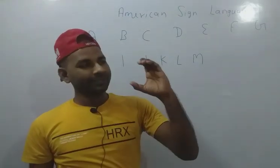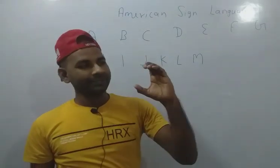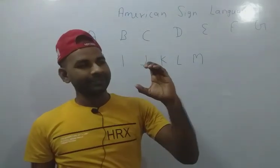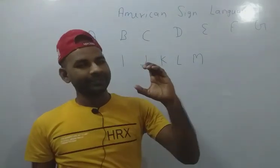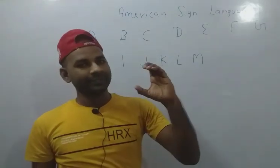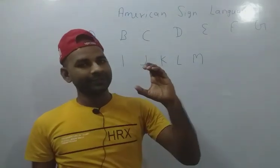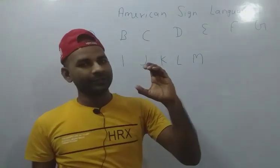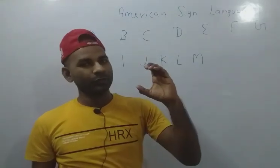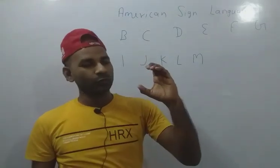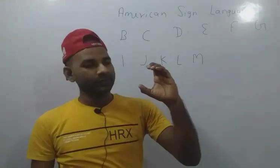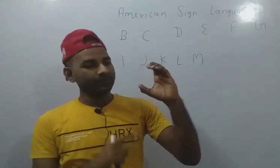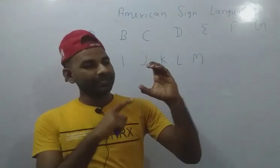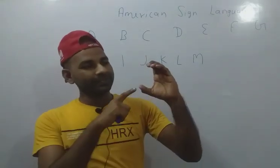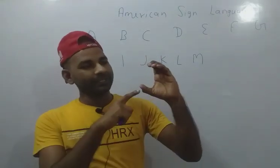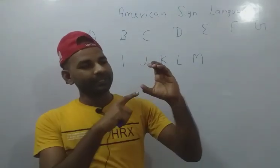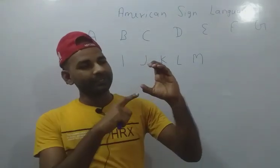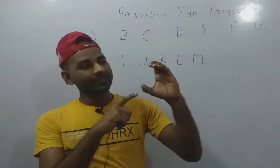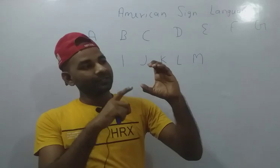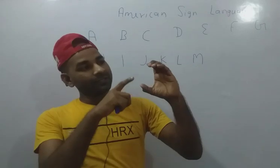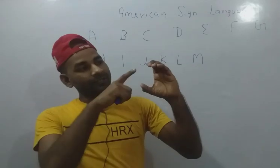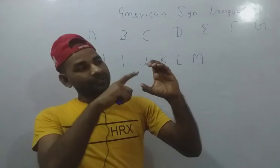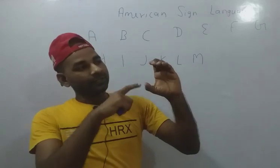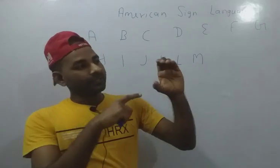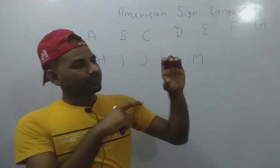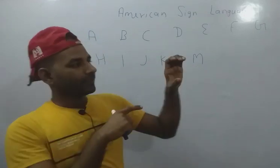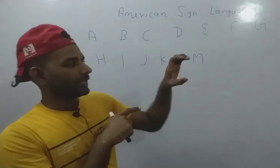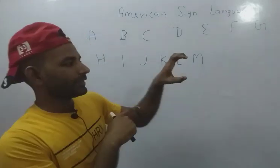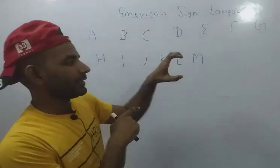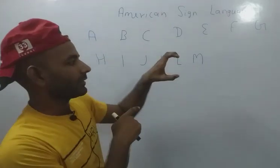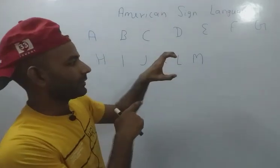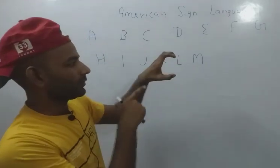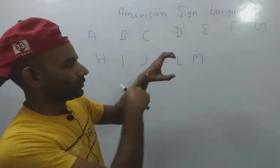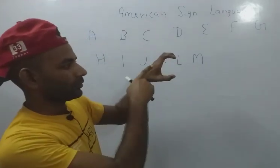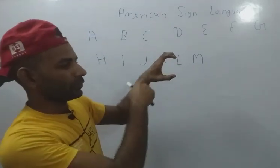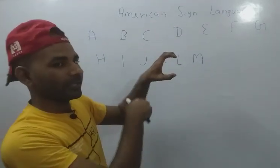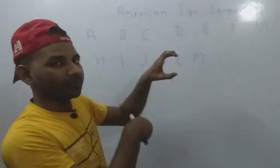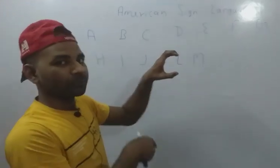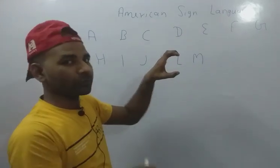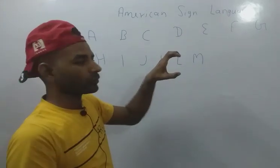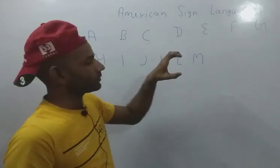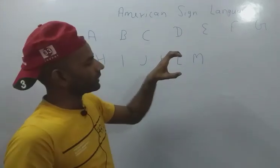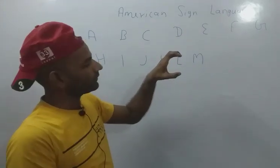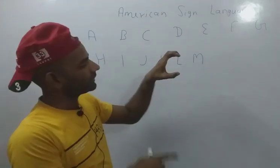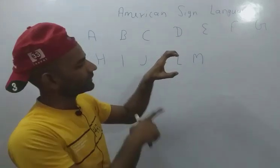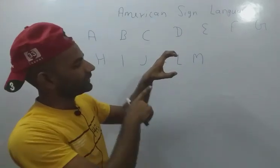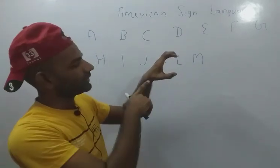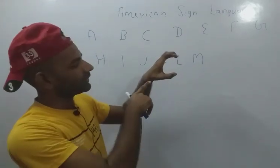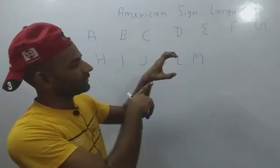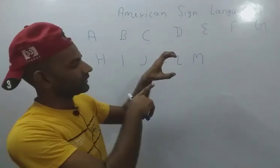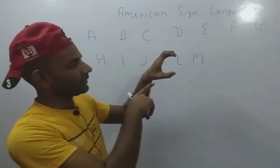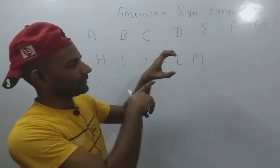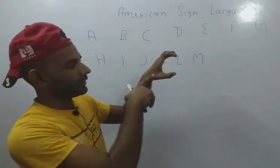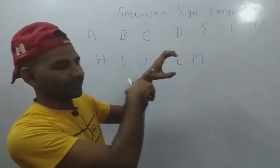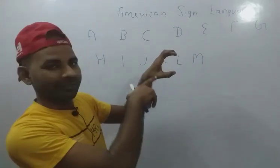ऐसे, और वैसे भी ध्यान से देखिए ना, ऐसे। तो ए काफी हद तक सी की तरह दिखता भी है